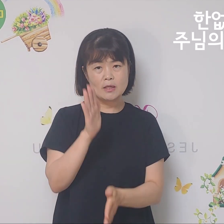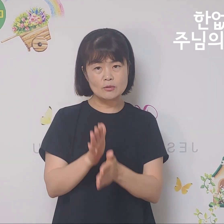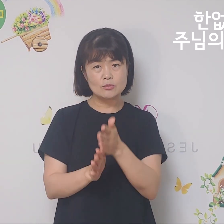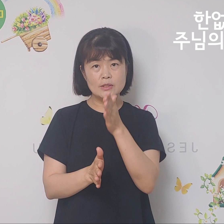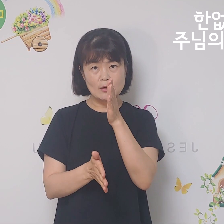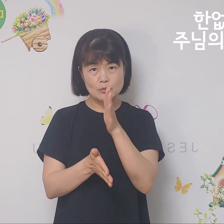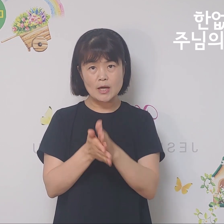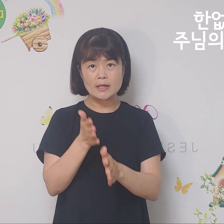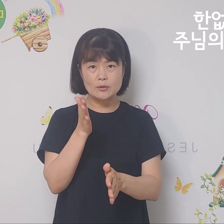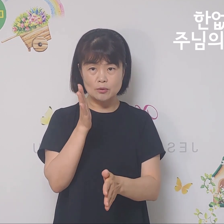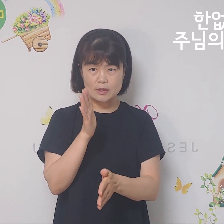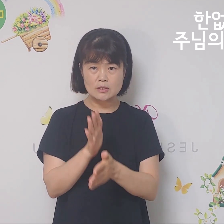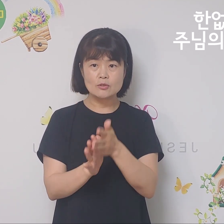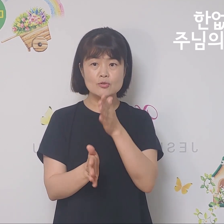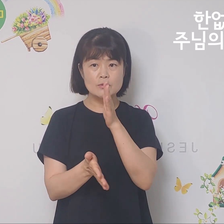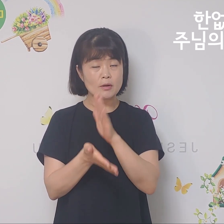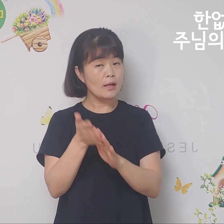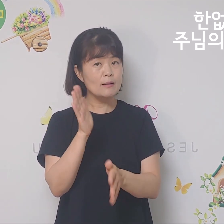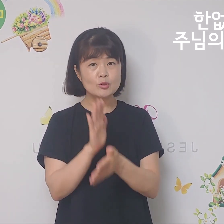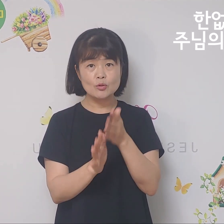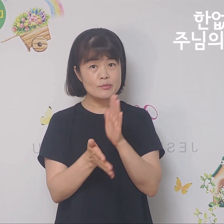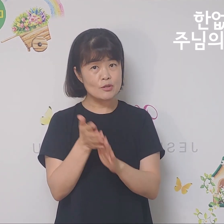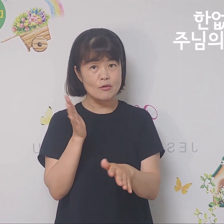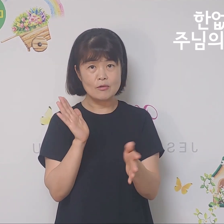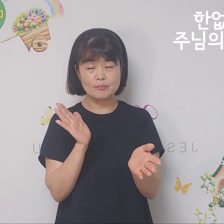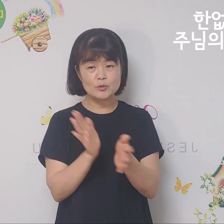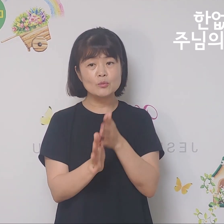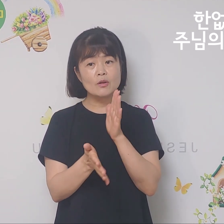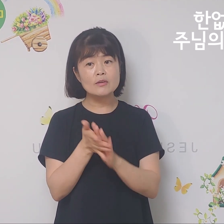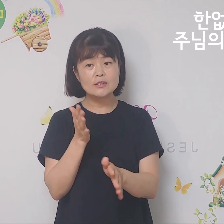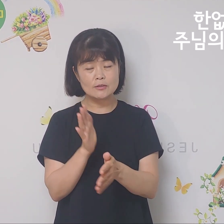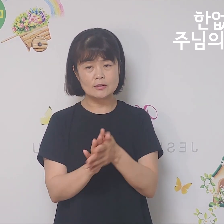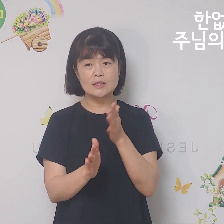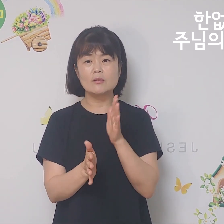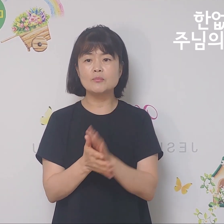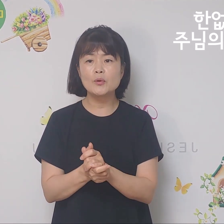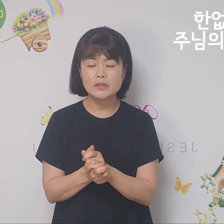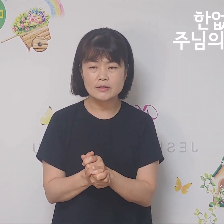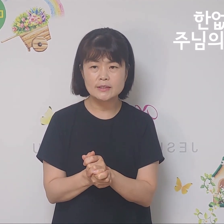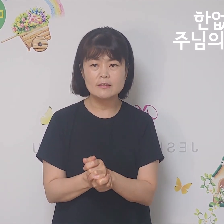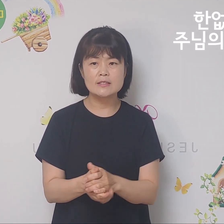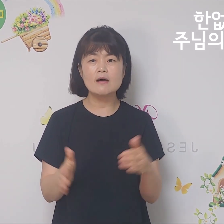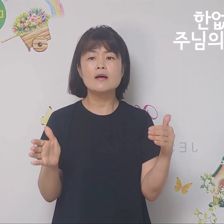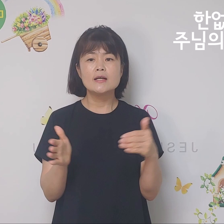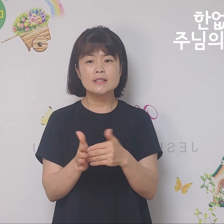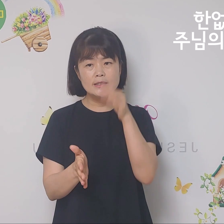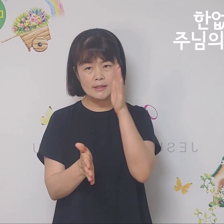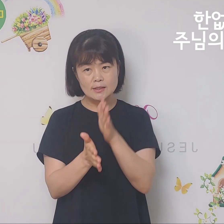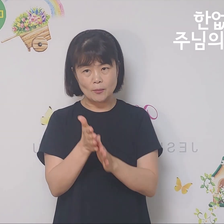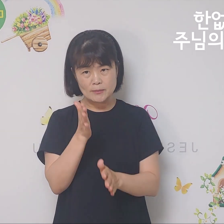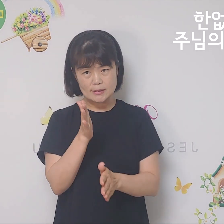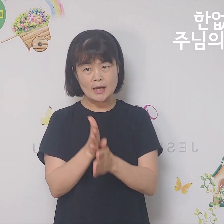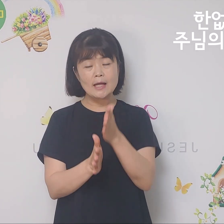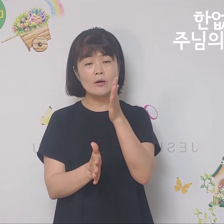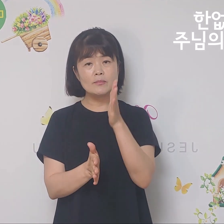손바닥으로 그냥 위아래로 이렇게 쳐주시면 나 아무것도 없어. 손 터는 걸 그런 표현이거든요. 그래서 끝이 없는,